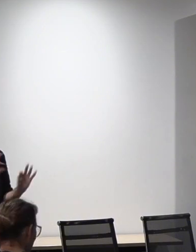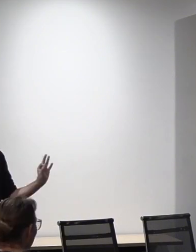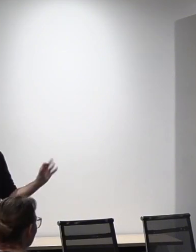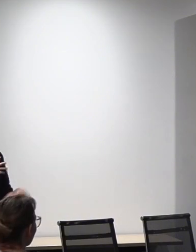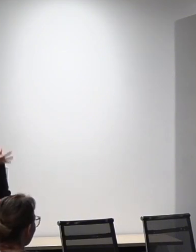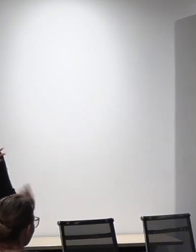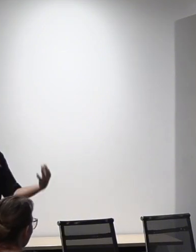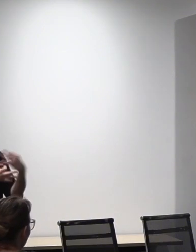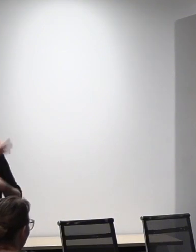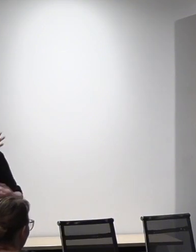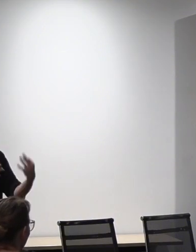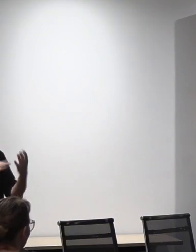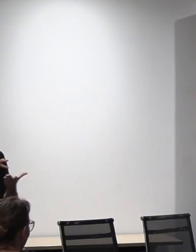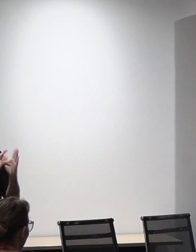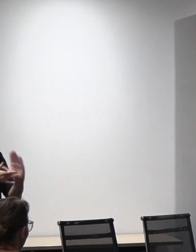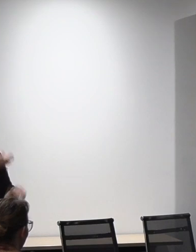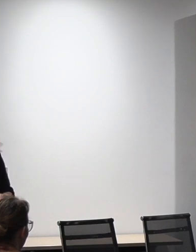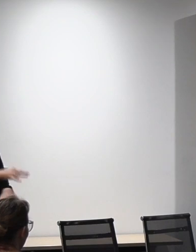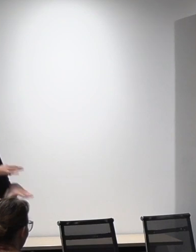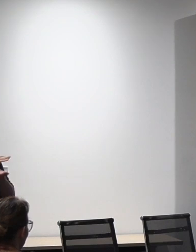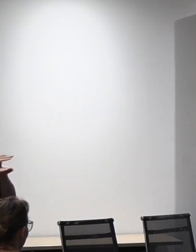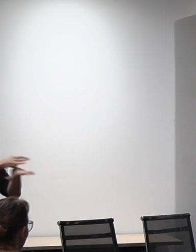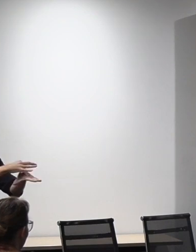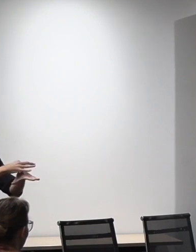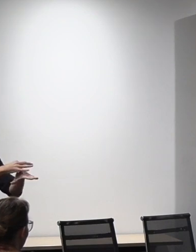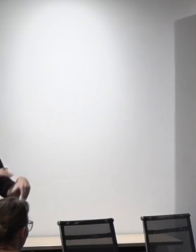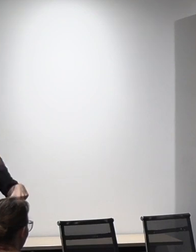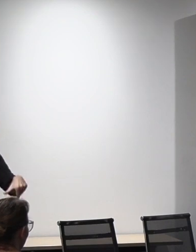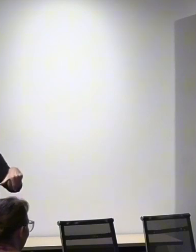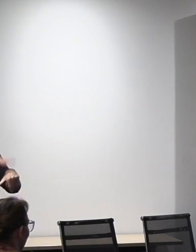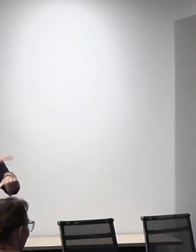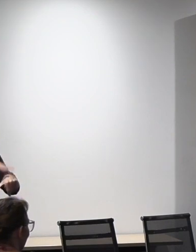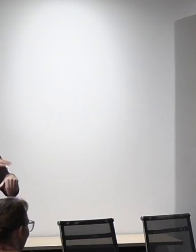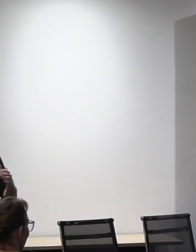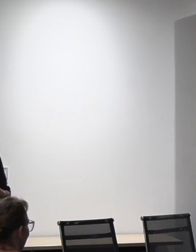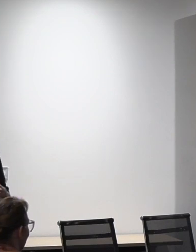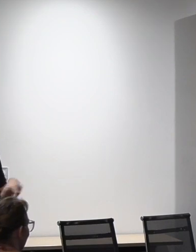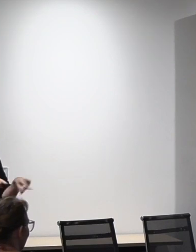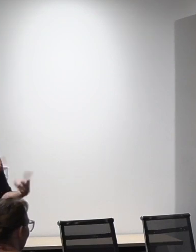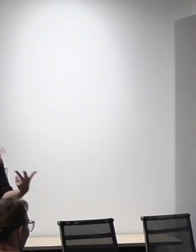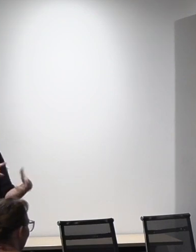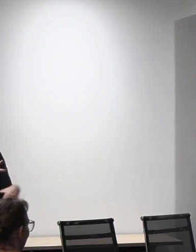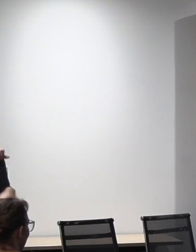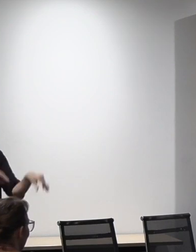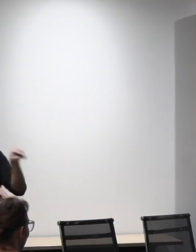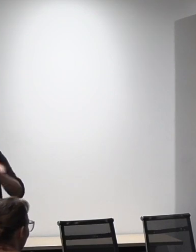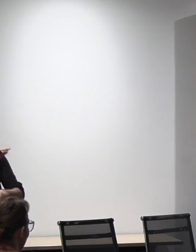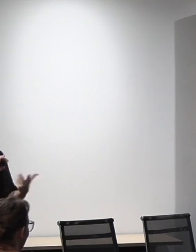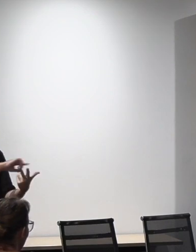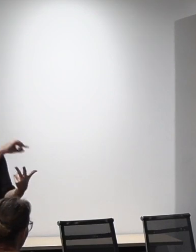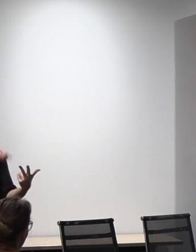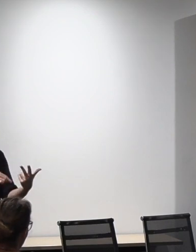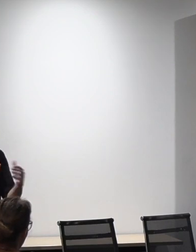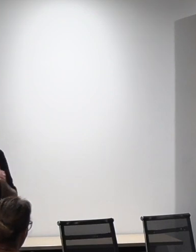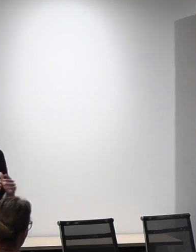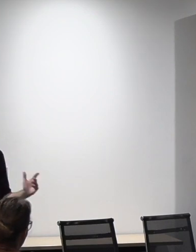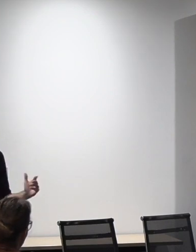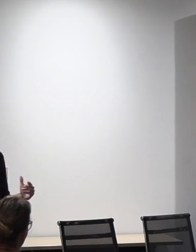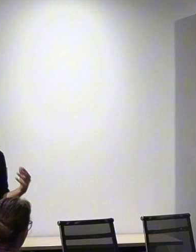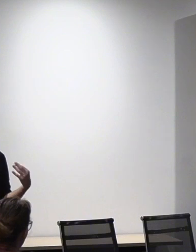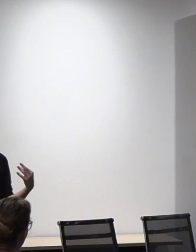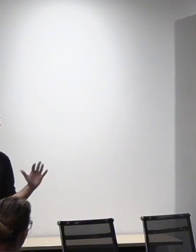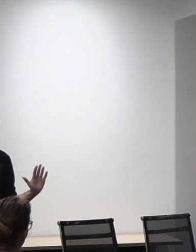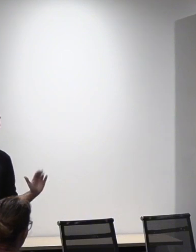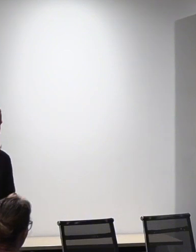que tu as dit, tu as parlé de l'accompagnement, de la prévention et de prendre soin. Alors, je vais faire quelques nuances parce qu'en